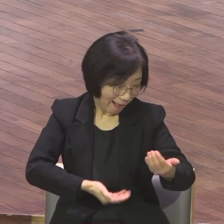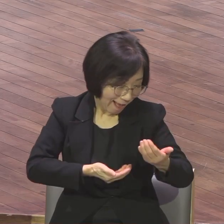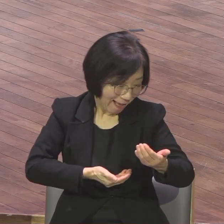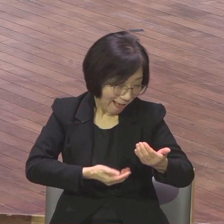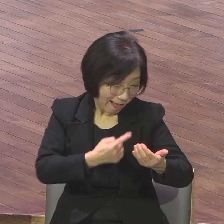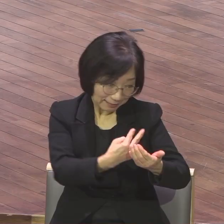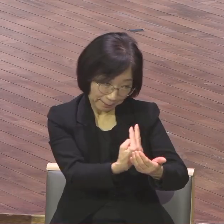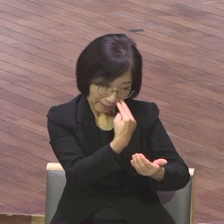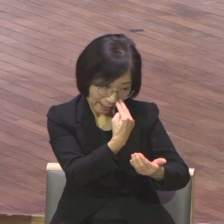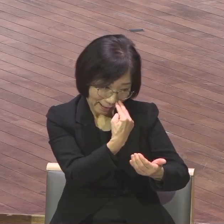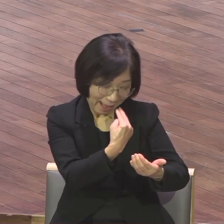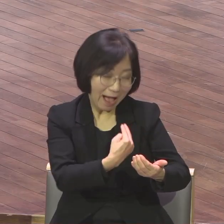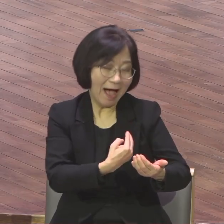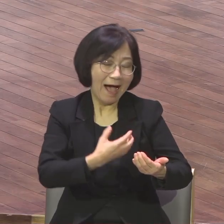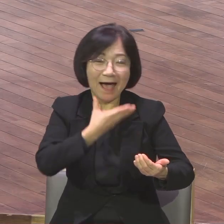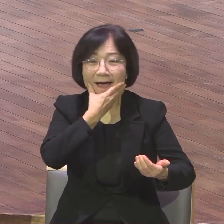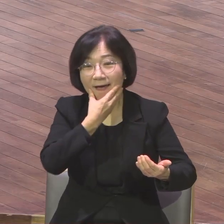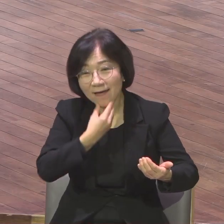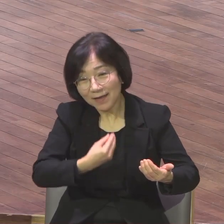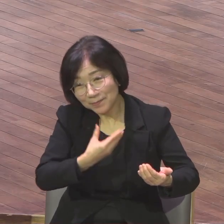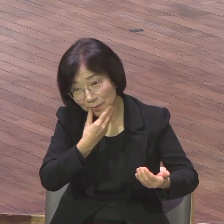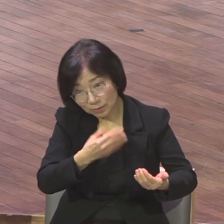행복하지요. 아기가.